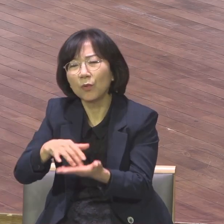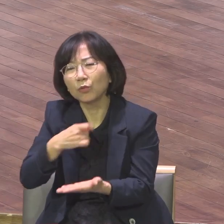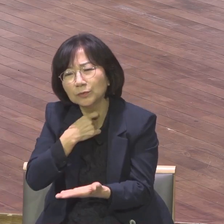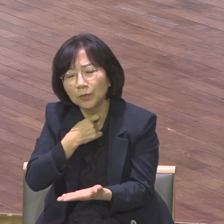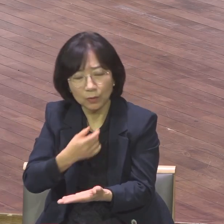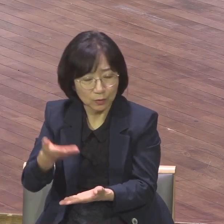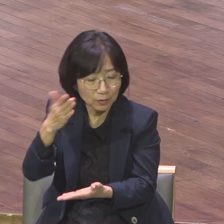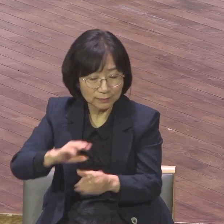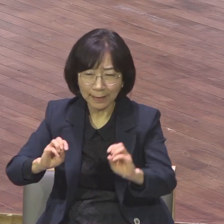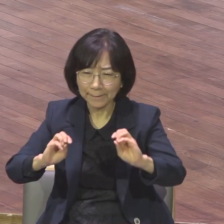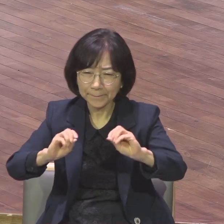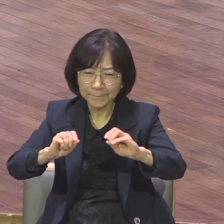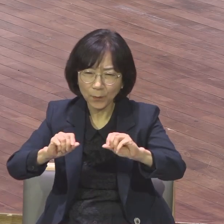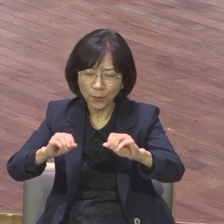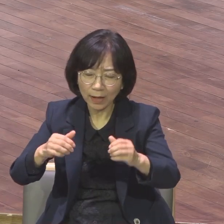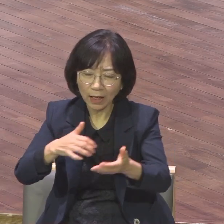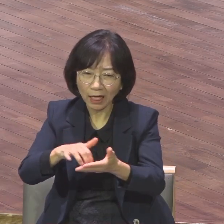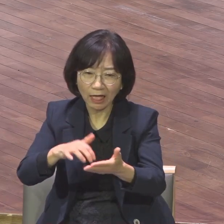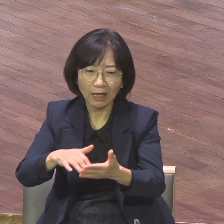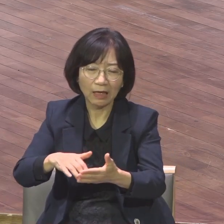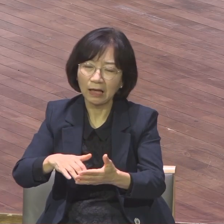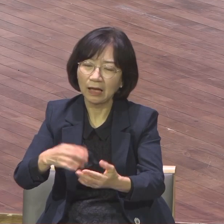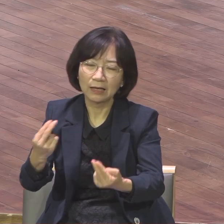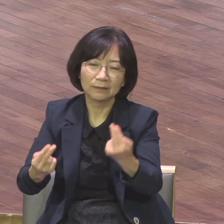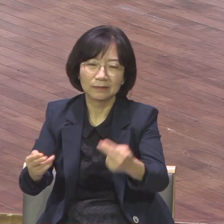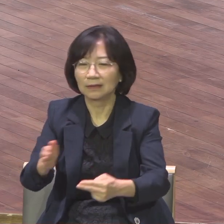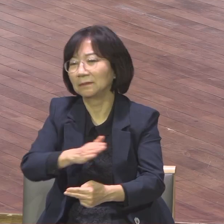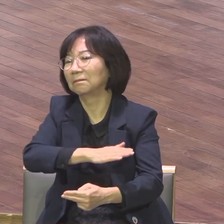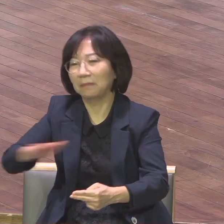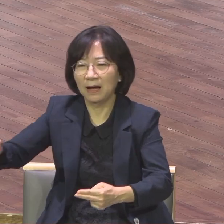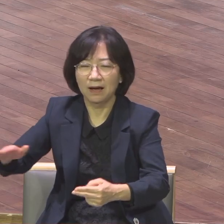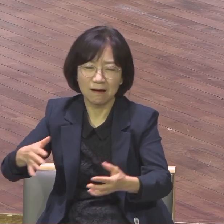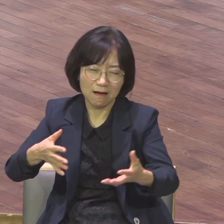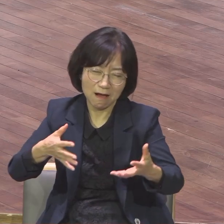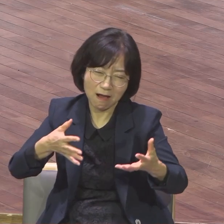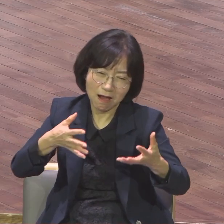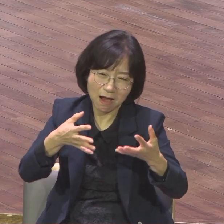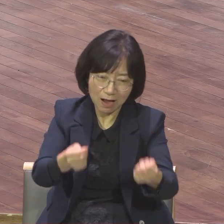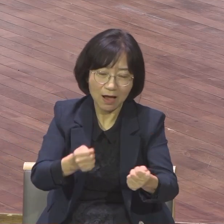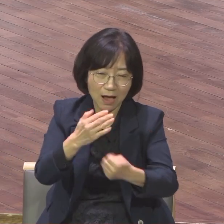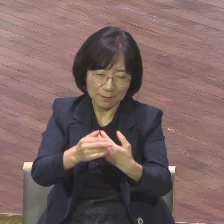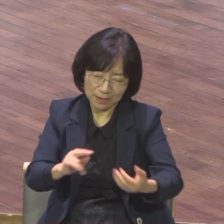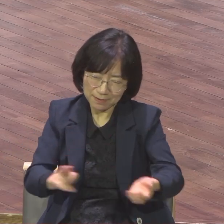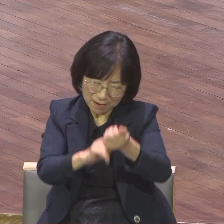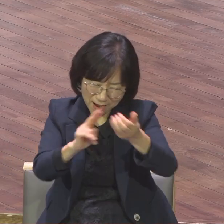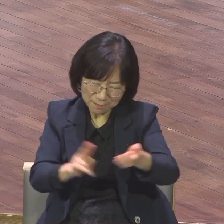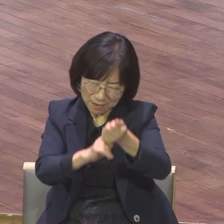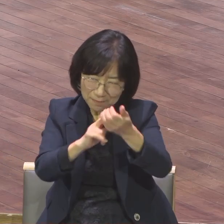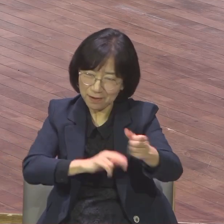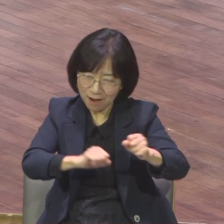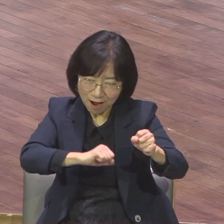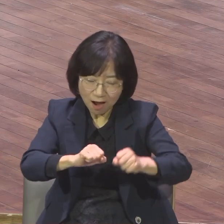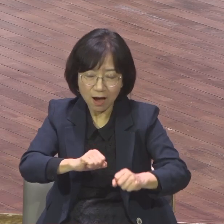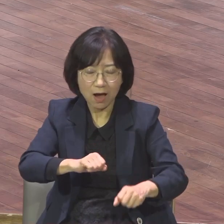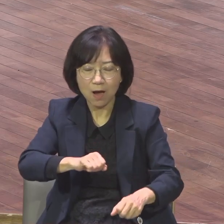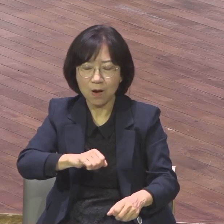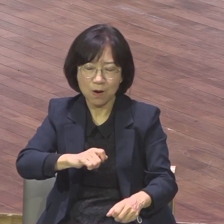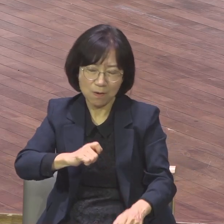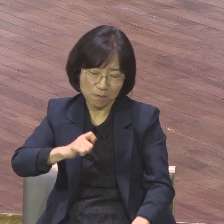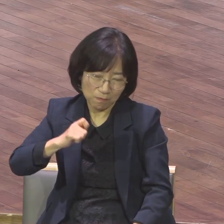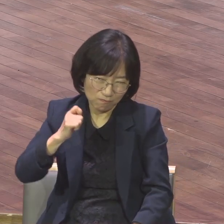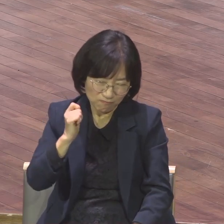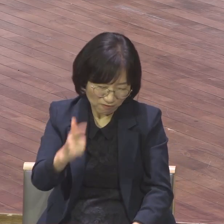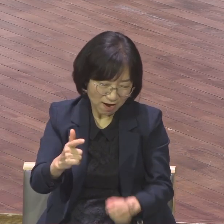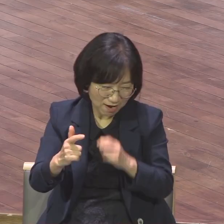수가 모래보다 만소이다. 너무 하나님 하신 일이 너무 어마어마하다는 거죠.